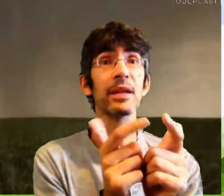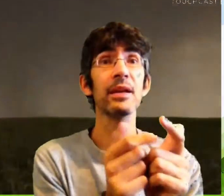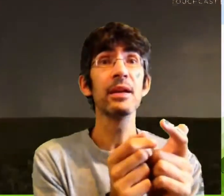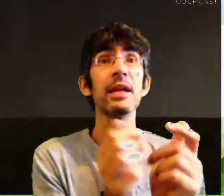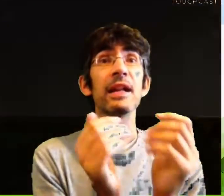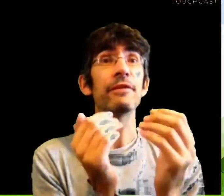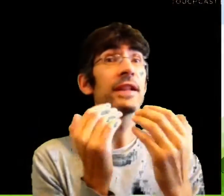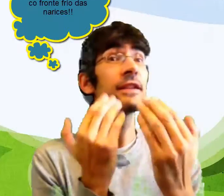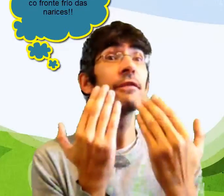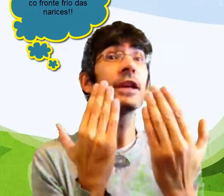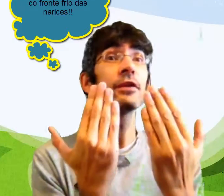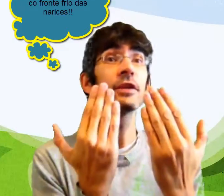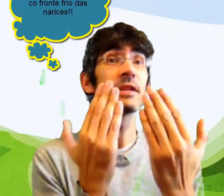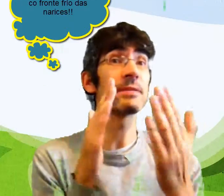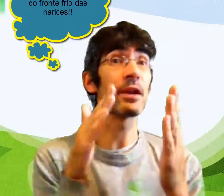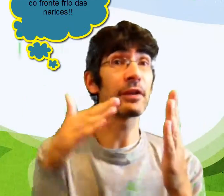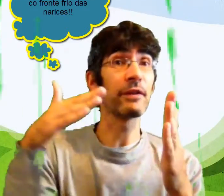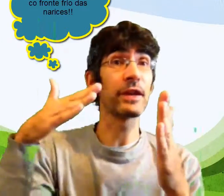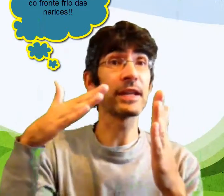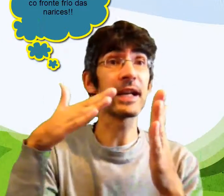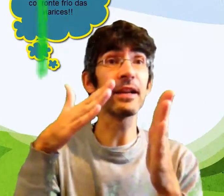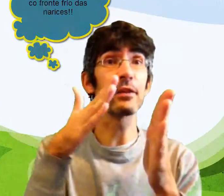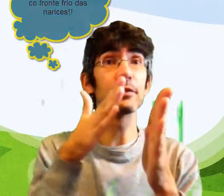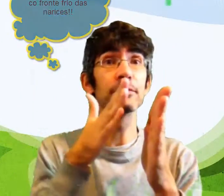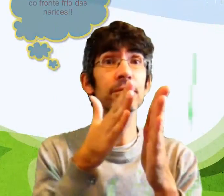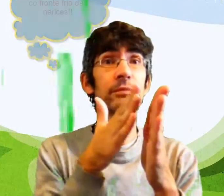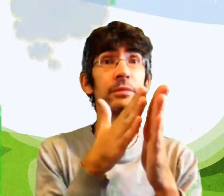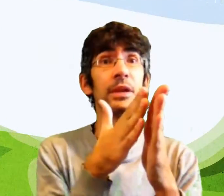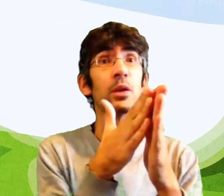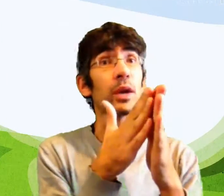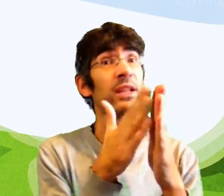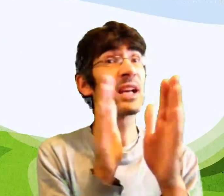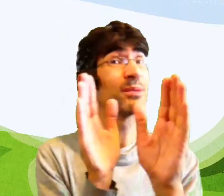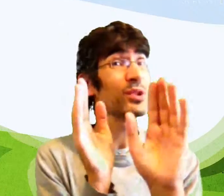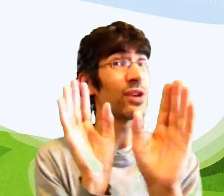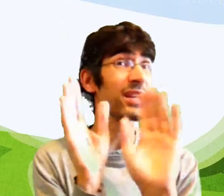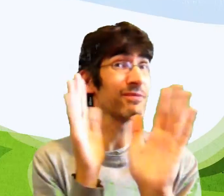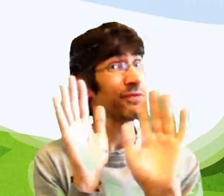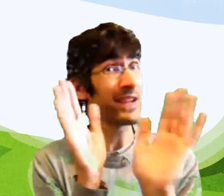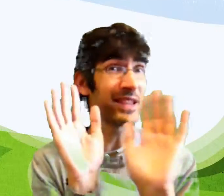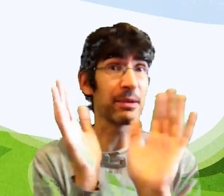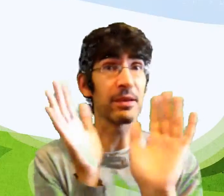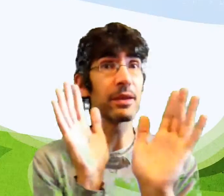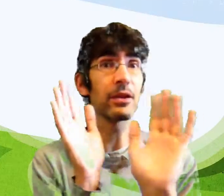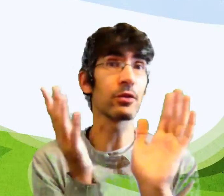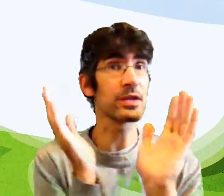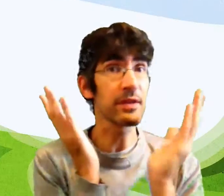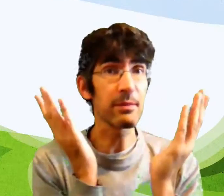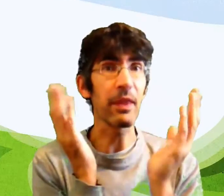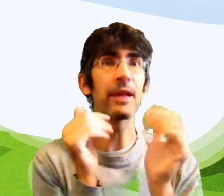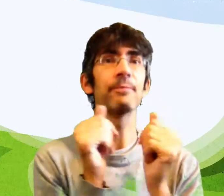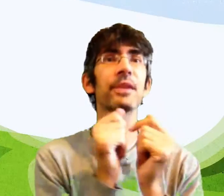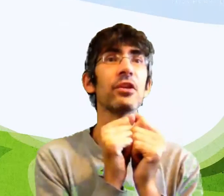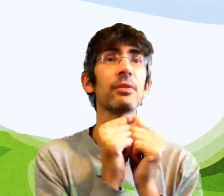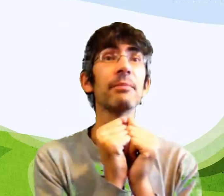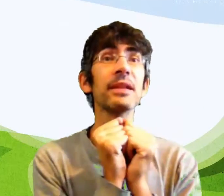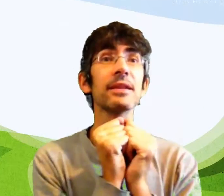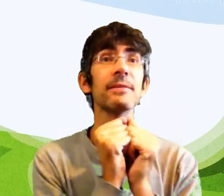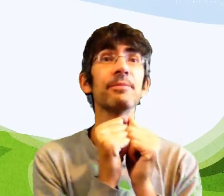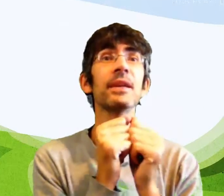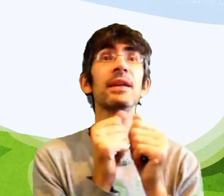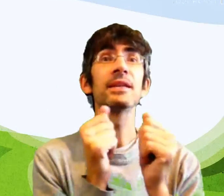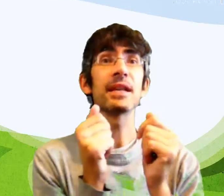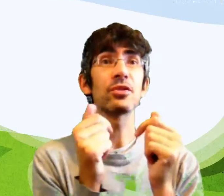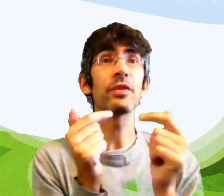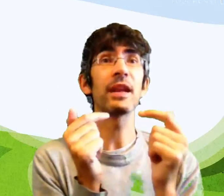temporal el frente frío es más veloz que el frente cálido solar frente a 25 así de media y